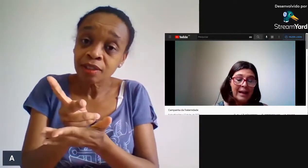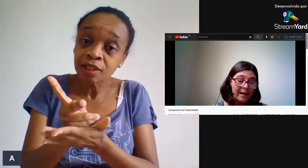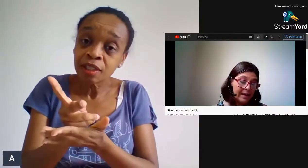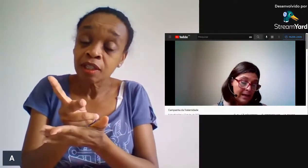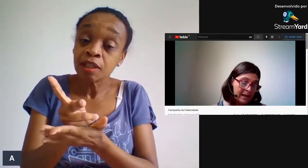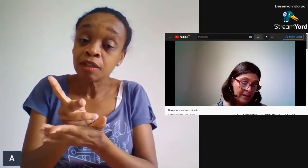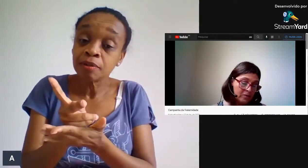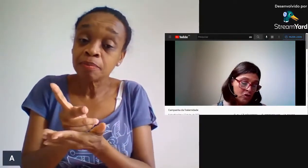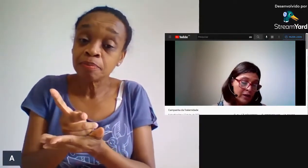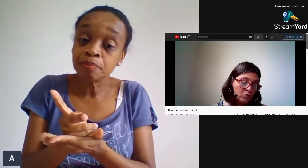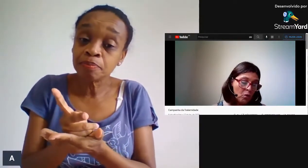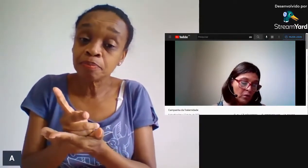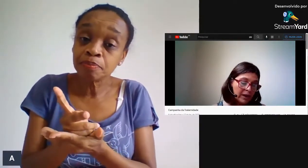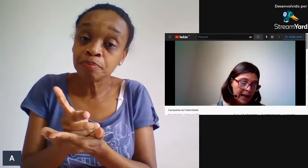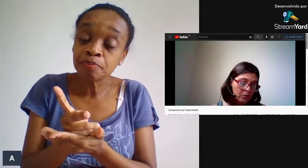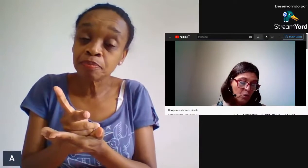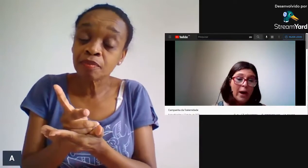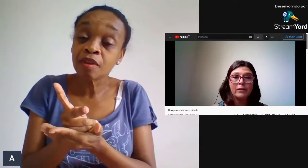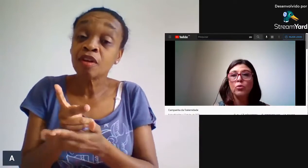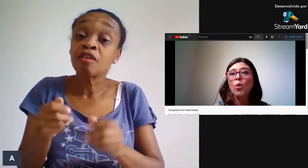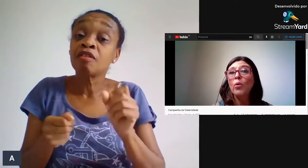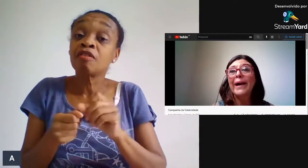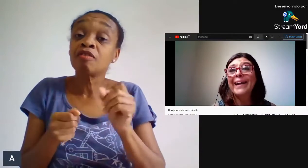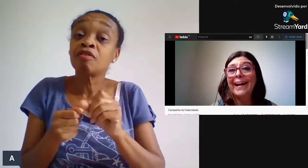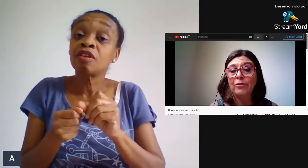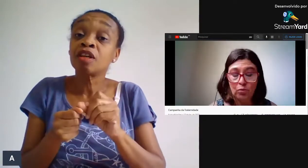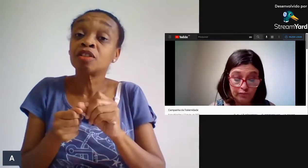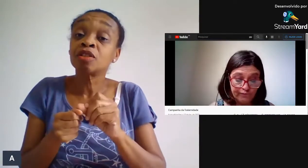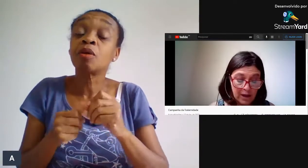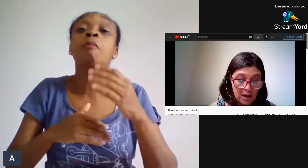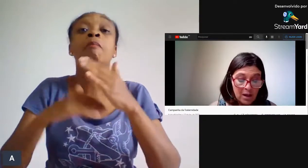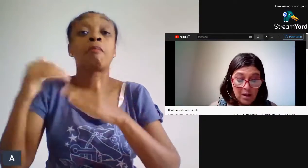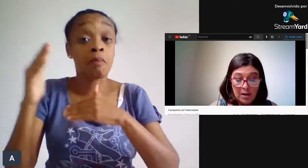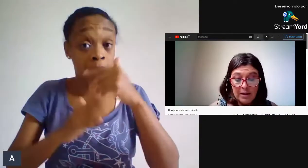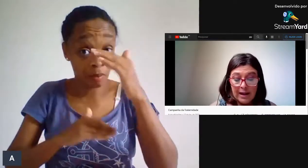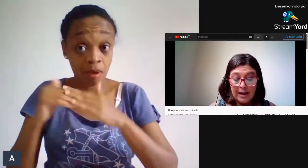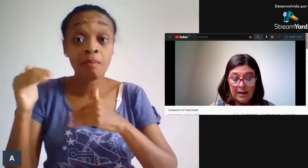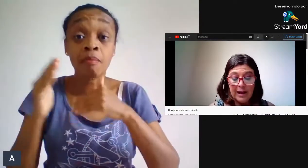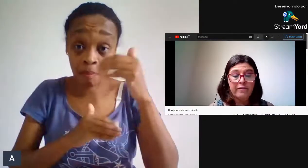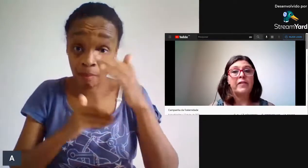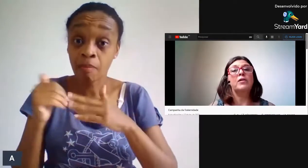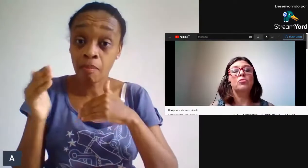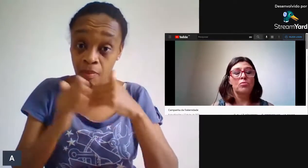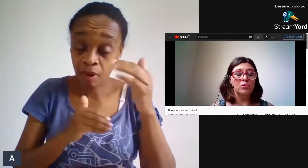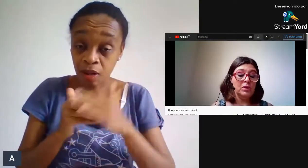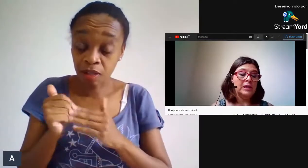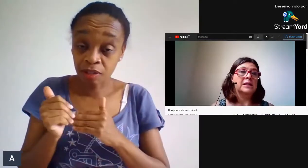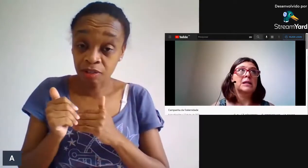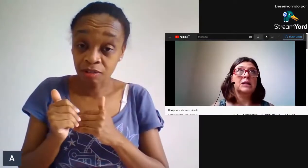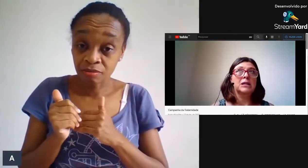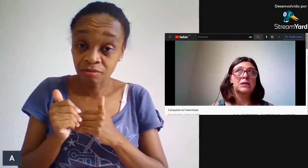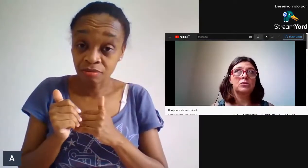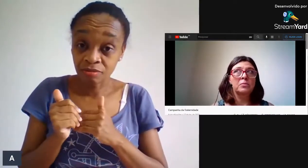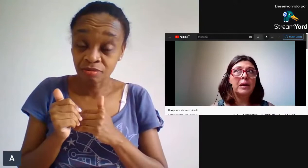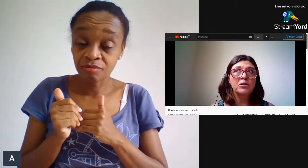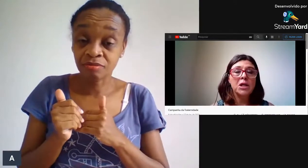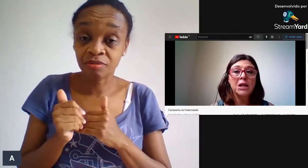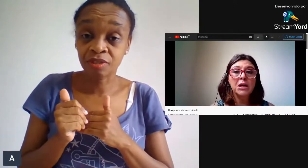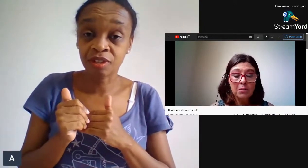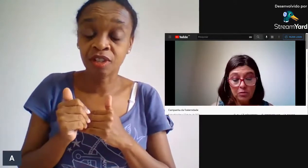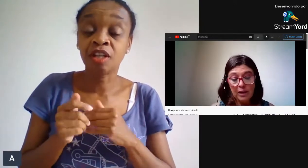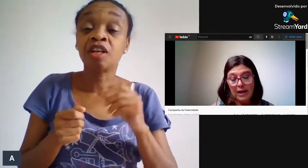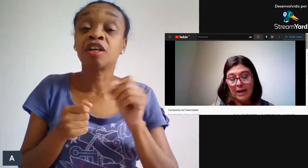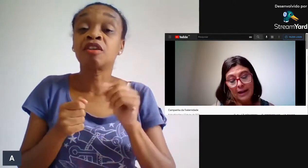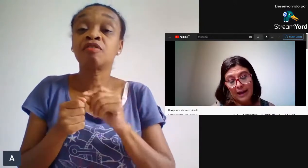gesto concreto, ou ato concreto, né, que é feito no Domingo